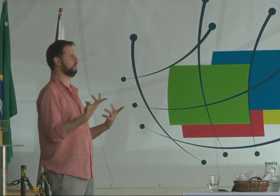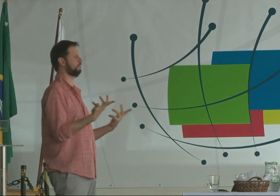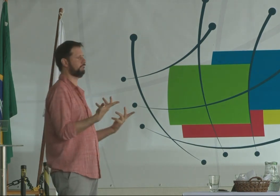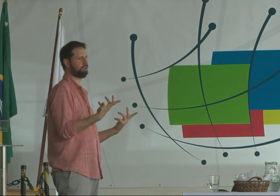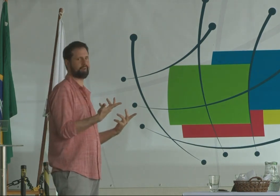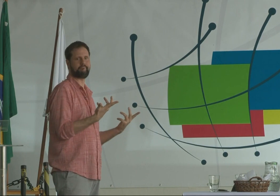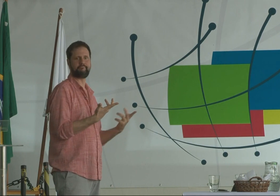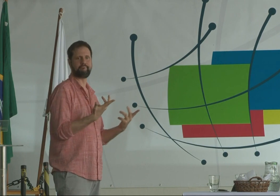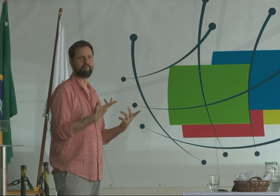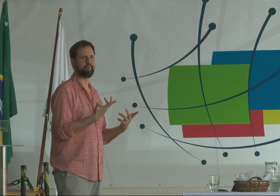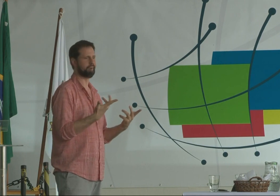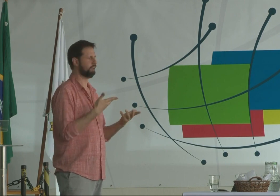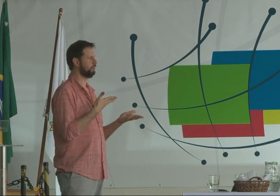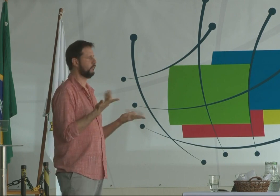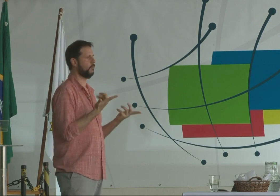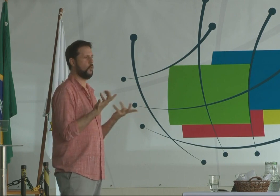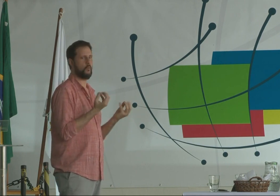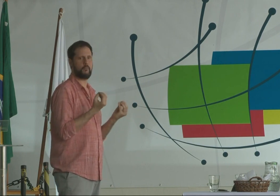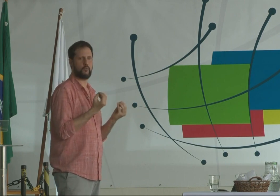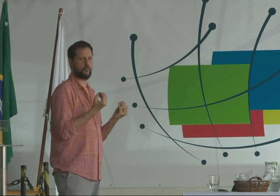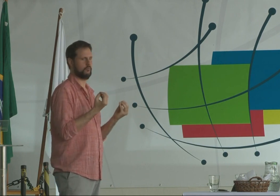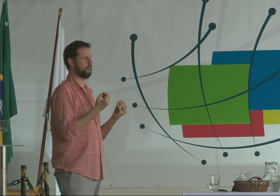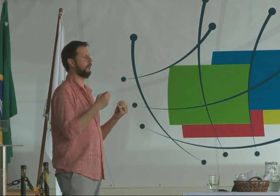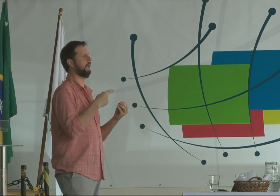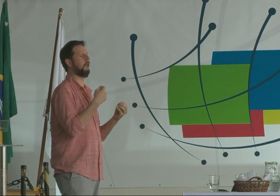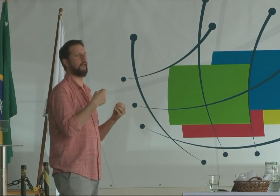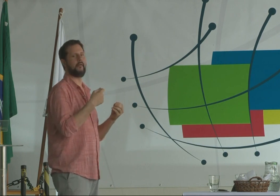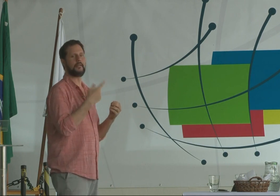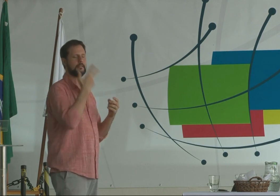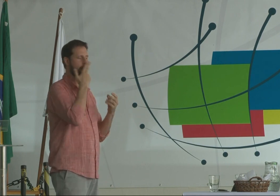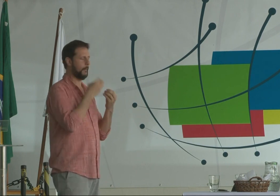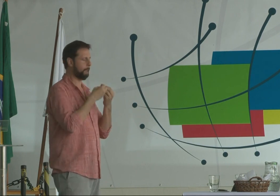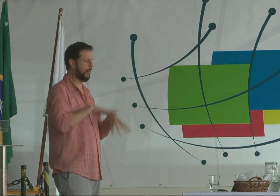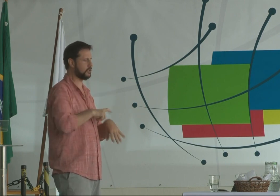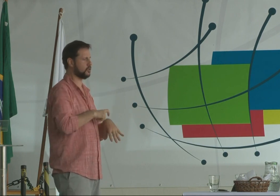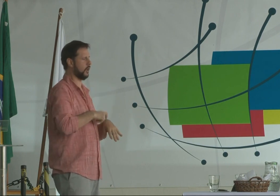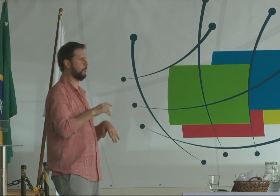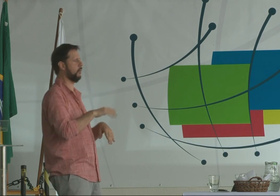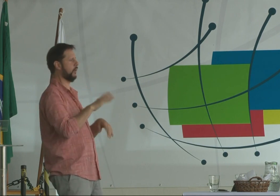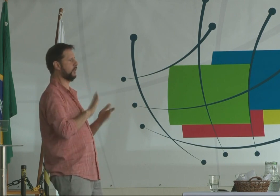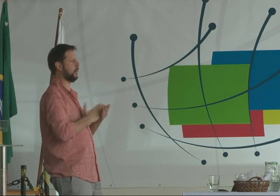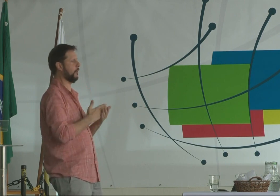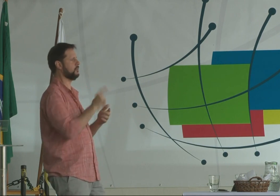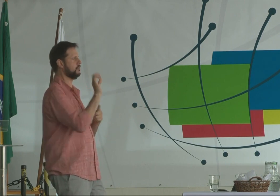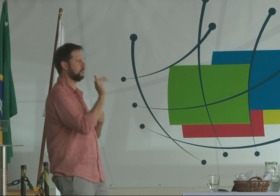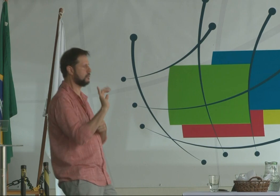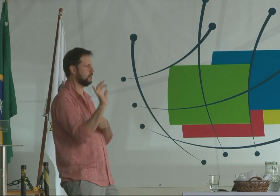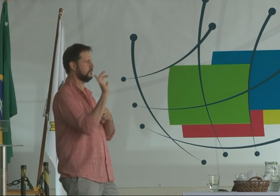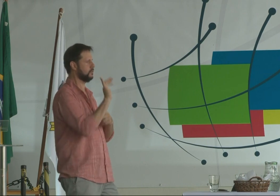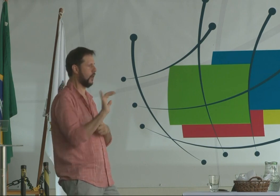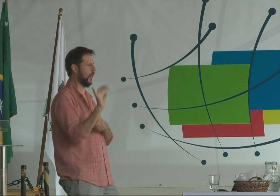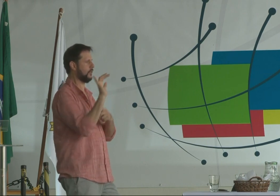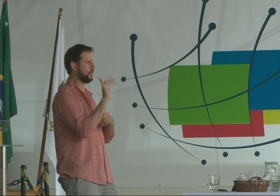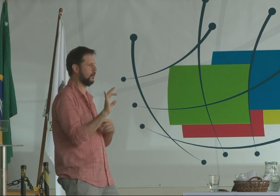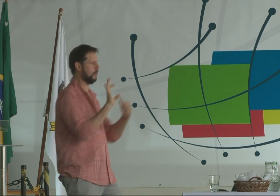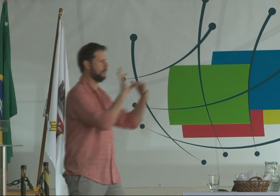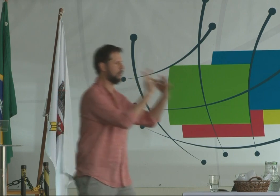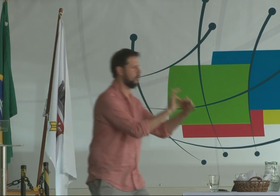sinais, as questões específicas, terminológicas daquela disciplina. Então, tem aquele momento. Então, ele faz